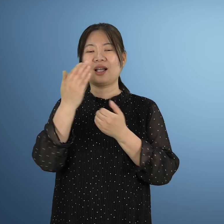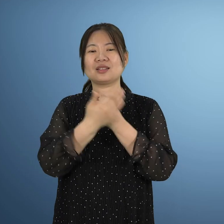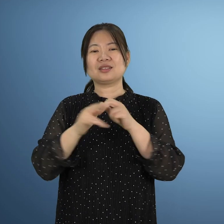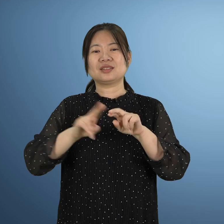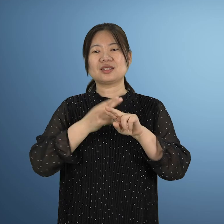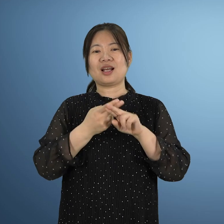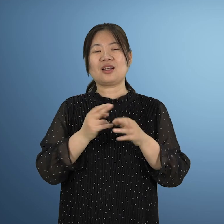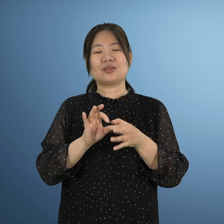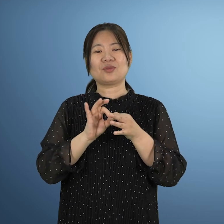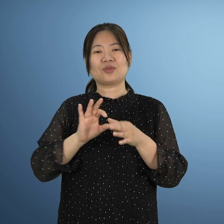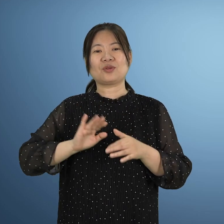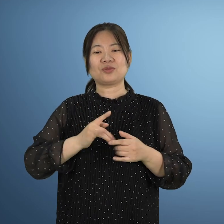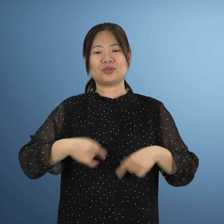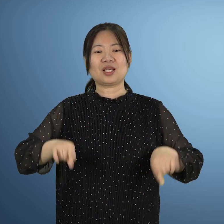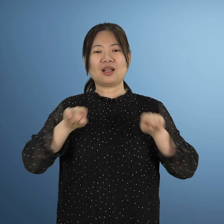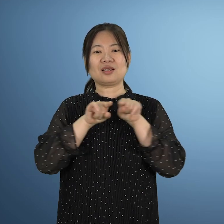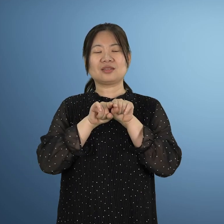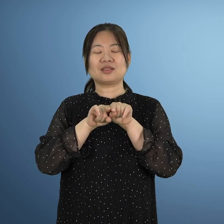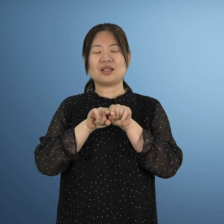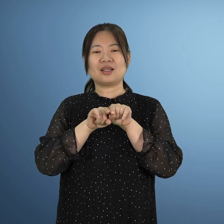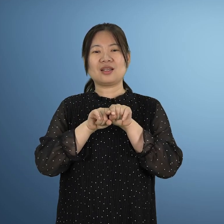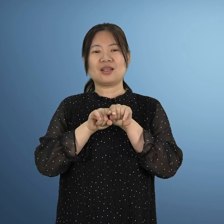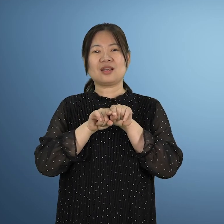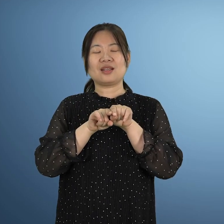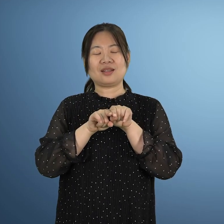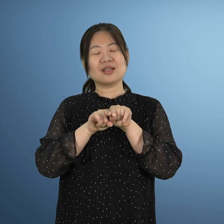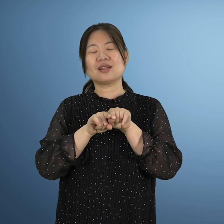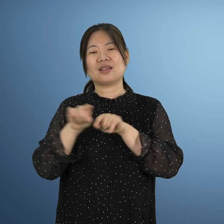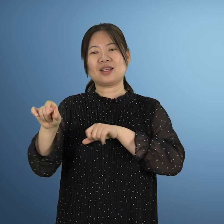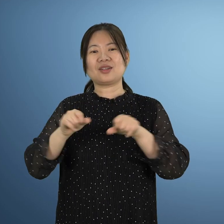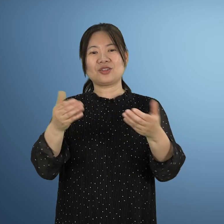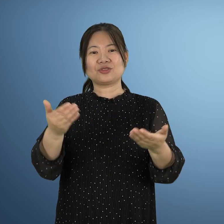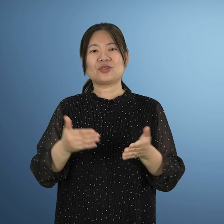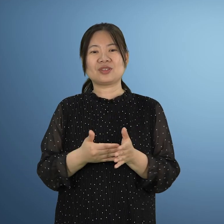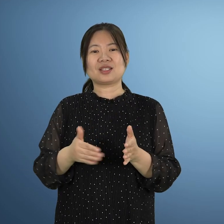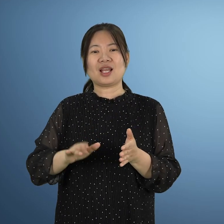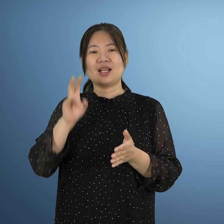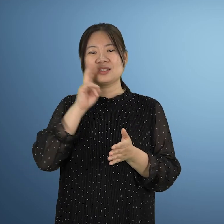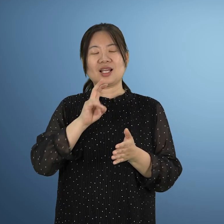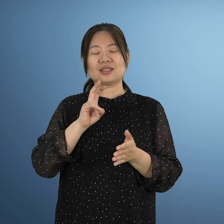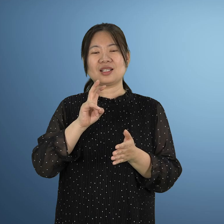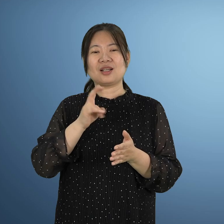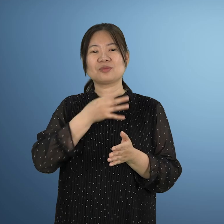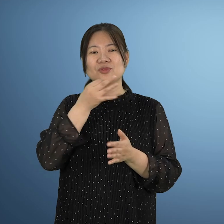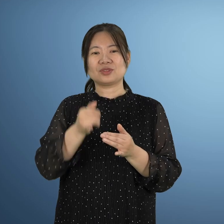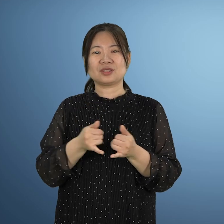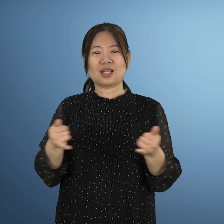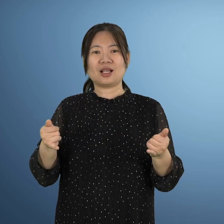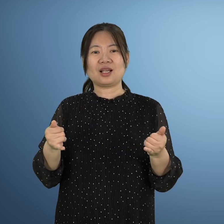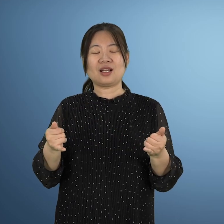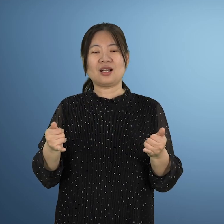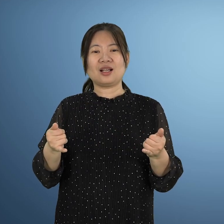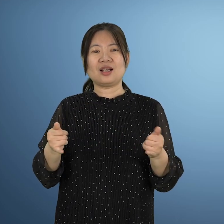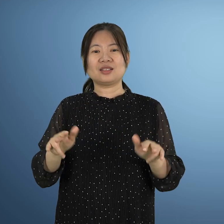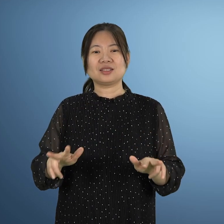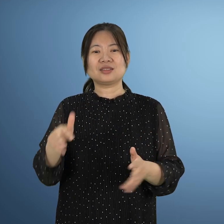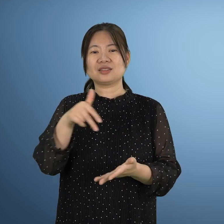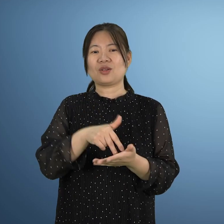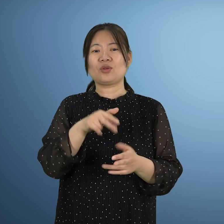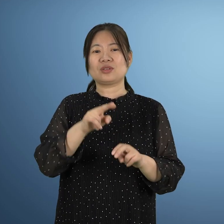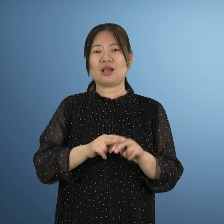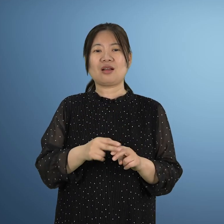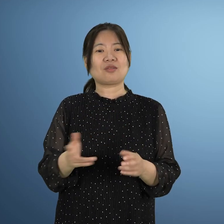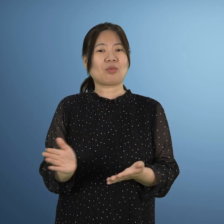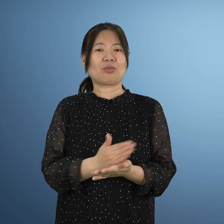통해서 우리와 함께 한 시간을 가졌는데, 찬양 사역자들도 지금 설 무대가